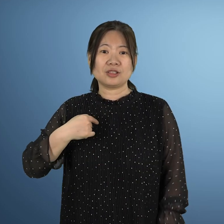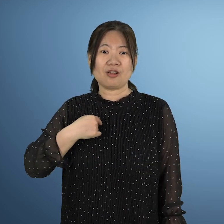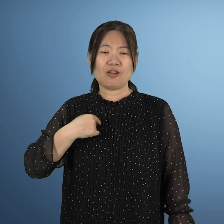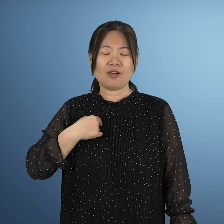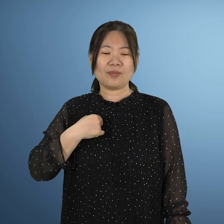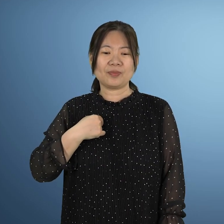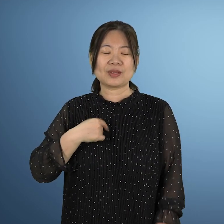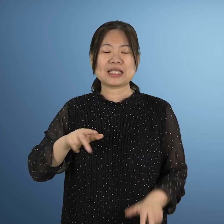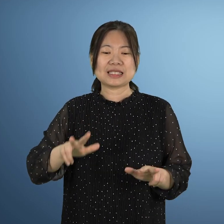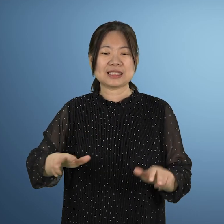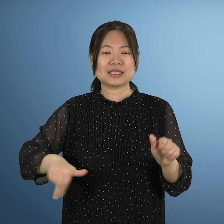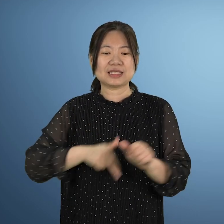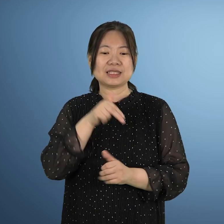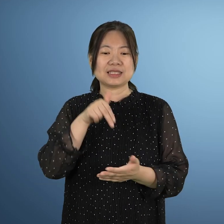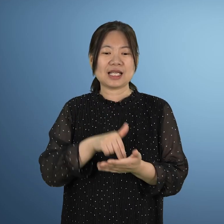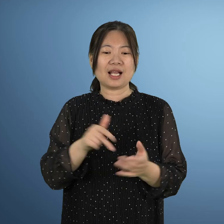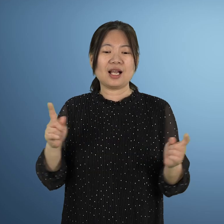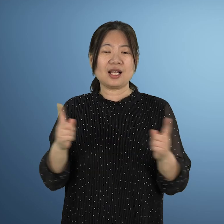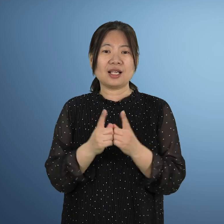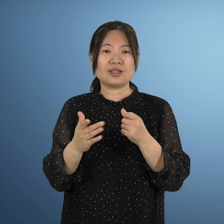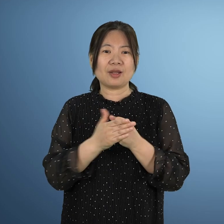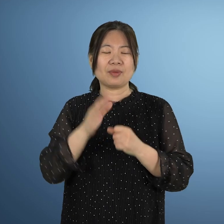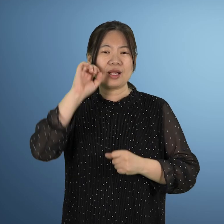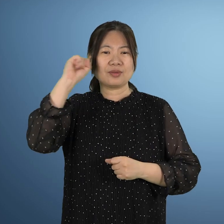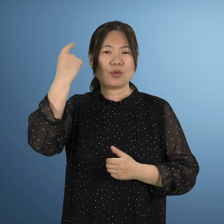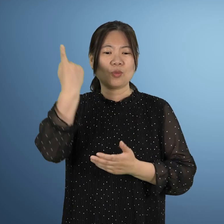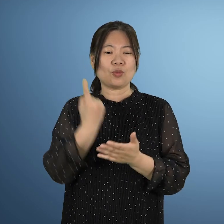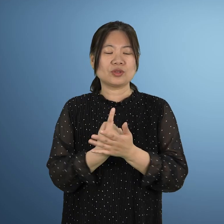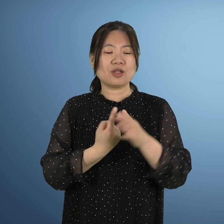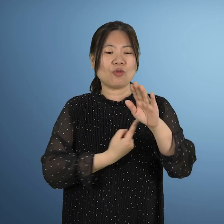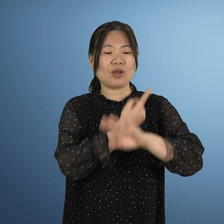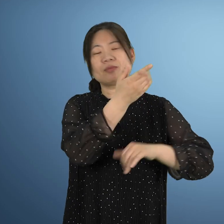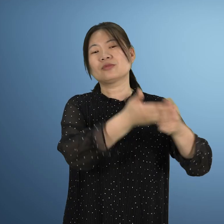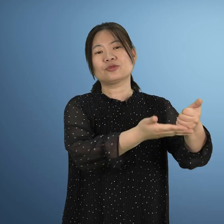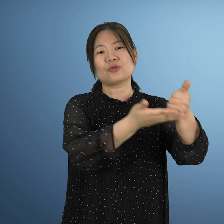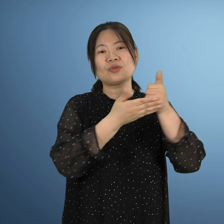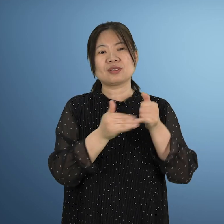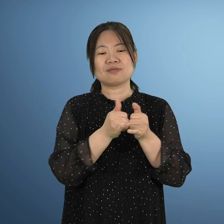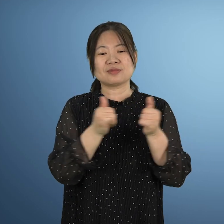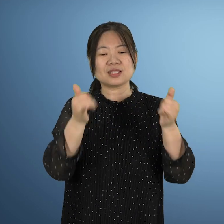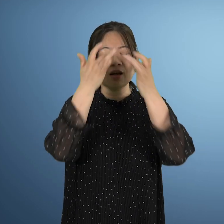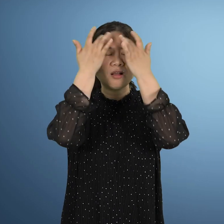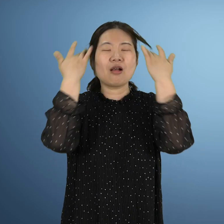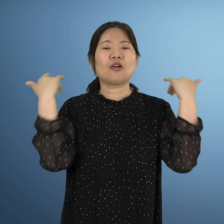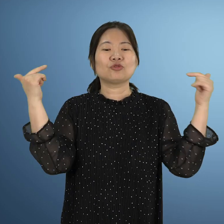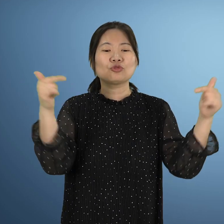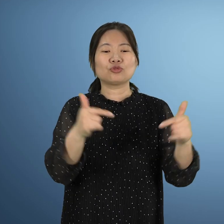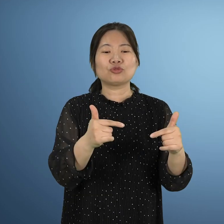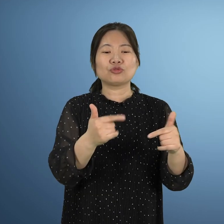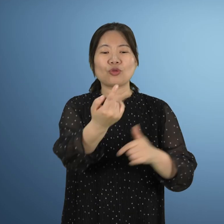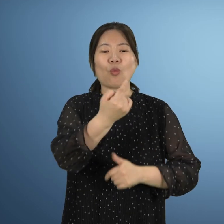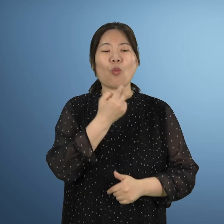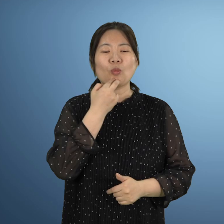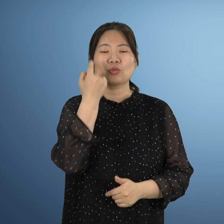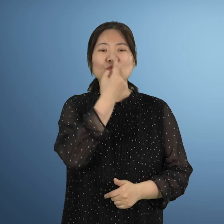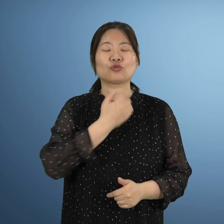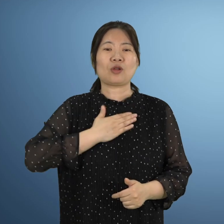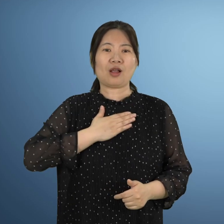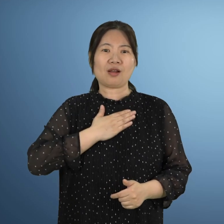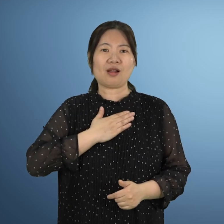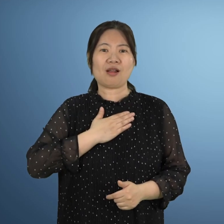이 팬데믹 상황 때문에 새벽에 오시는 그 외부 손님들이 줄어들거나 안 올 줄 알았어요.